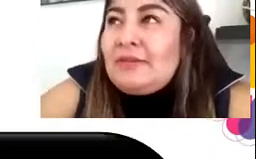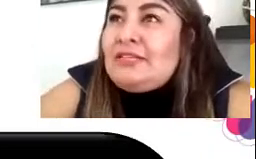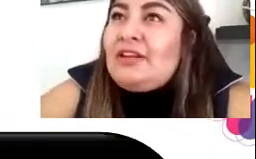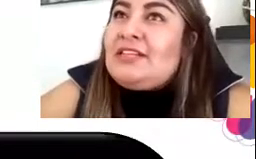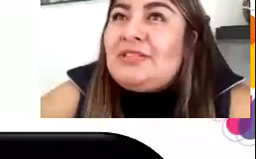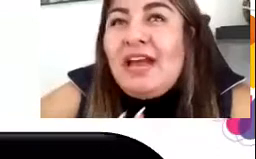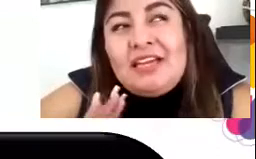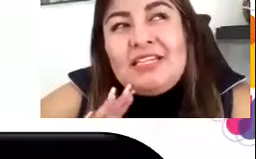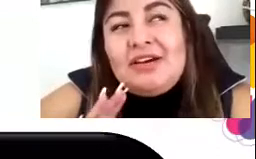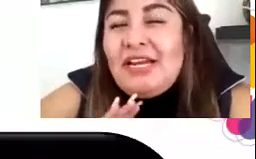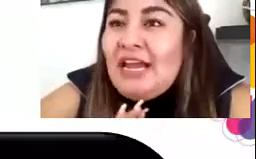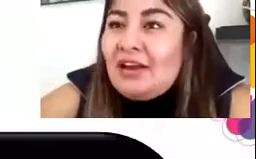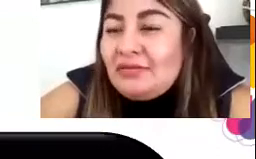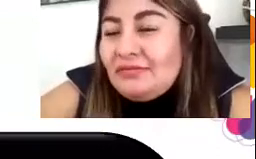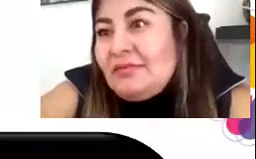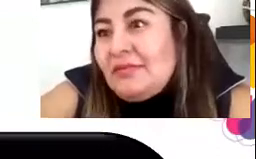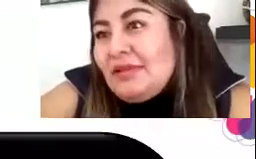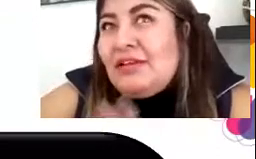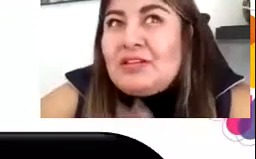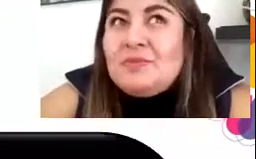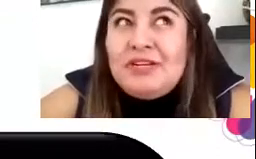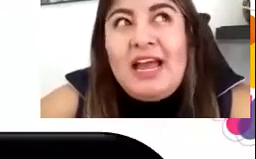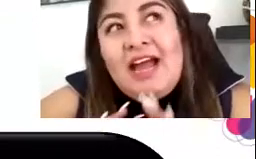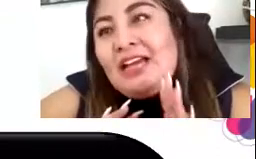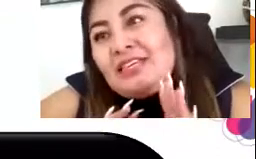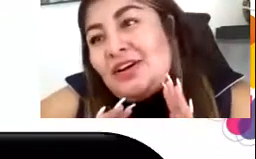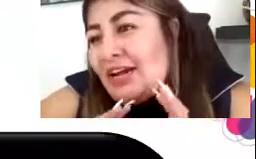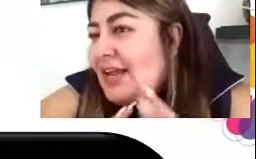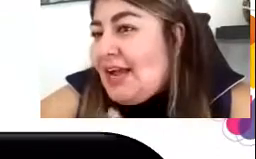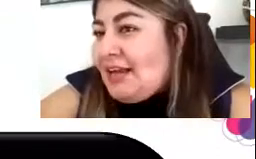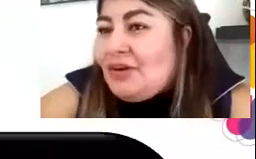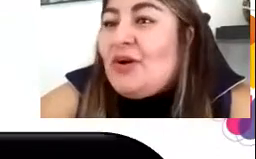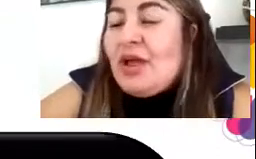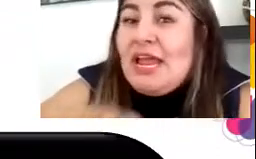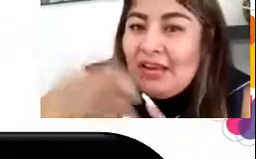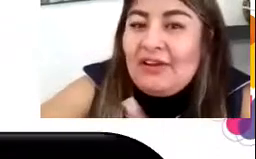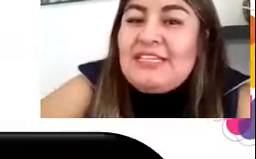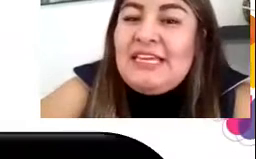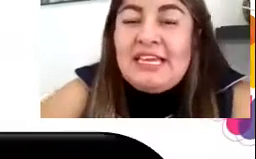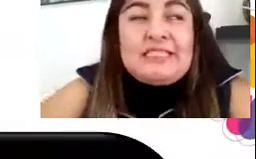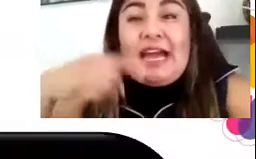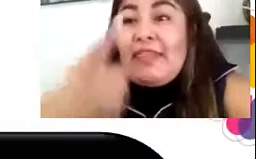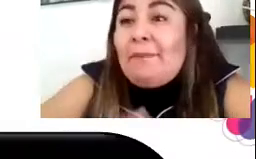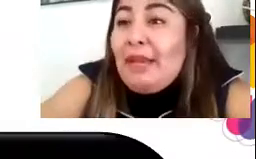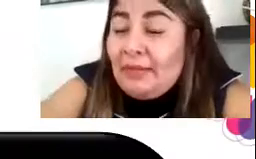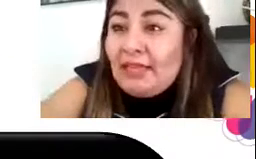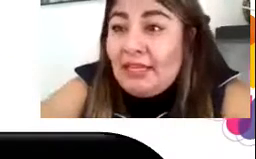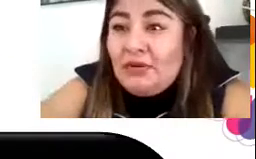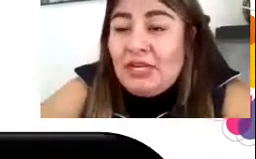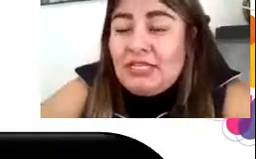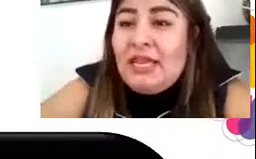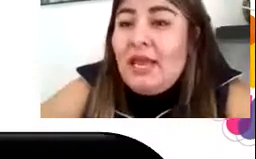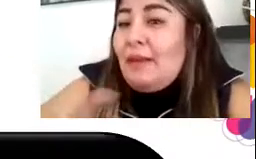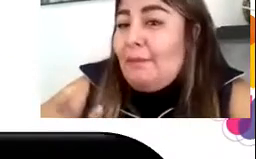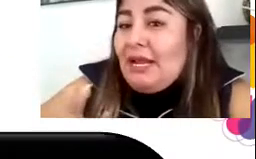con el vecino y le decimos, ¡ay, H-O-L-A! Y él nos responde, ¡ah, H-O-L-A! No. En lengua de señas, cada palabra tiene